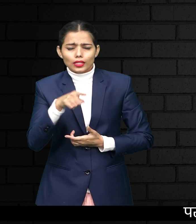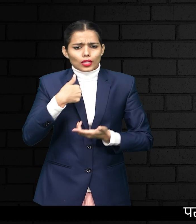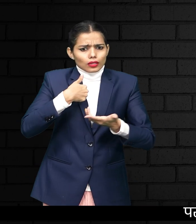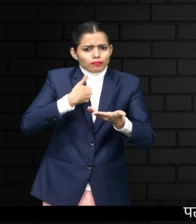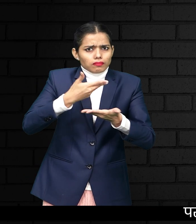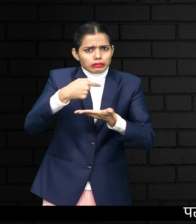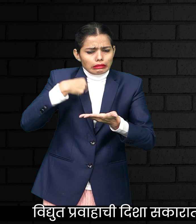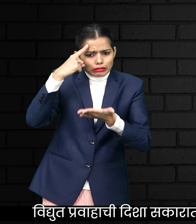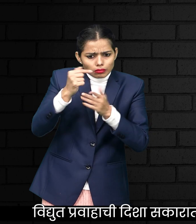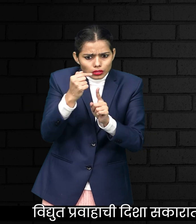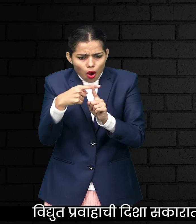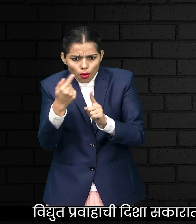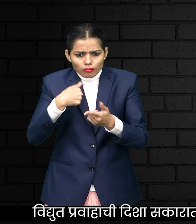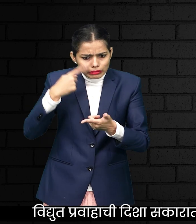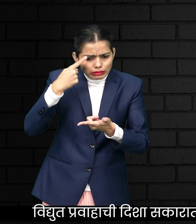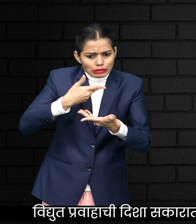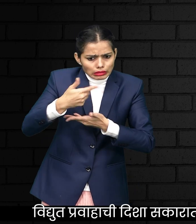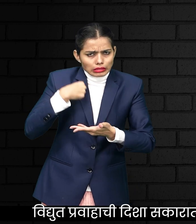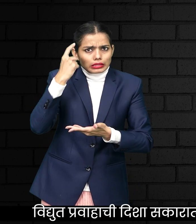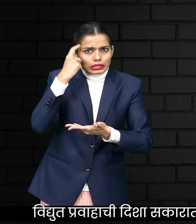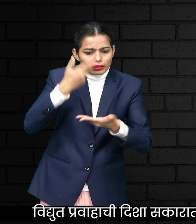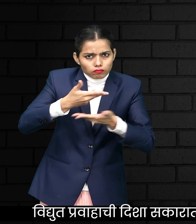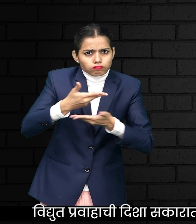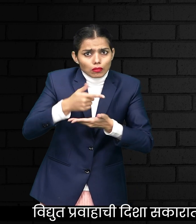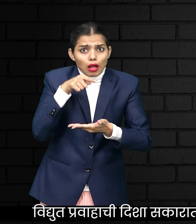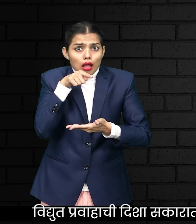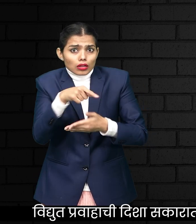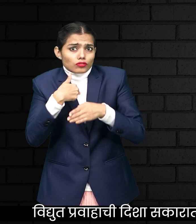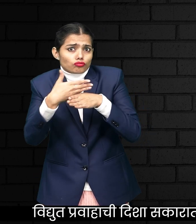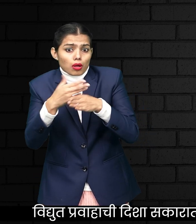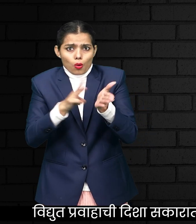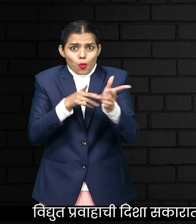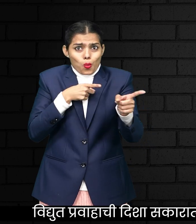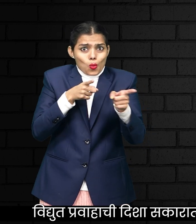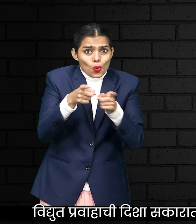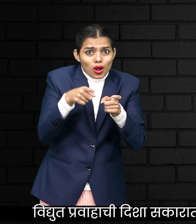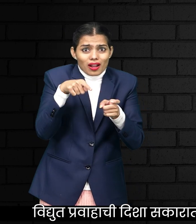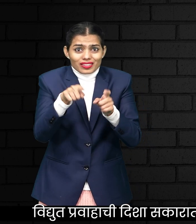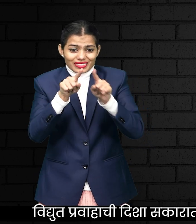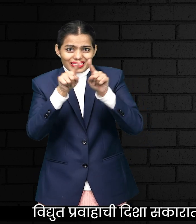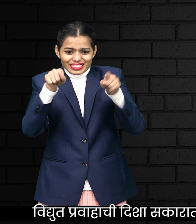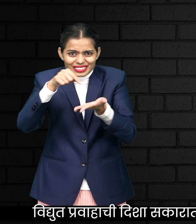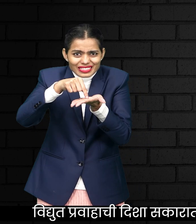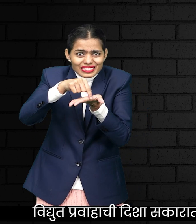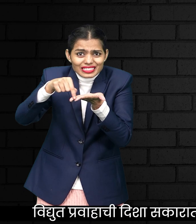परंतु परंपरेनुसार विद्युत प्रवाहाची दिशा सकारात्मक भाराच्या प्रवाहाच्या दिशेने घेतली जाते,